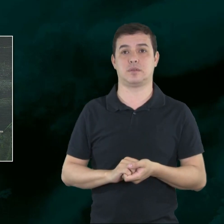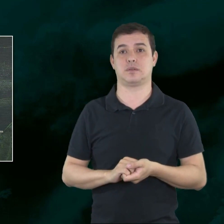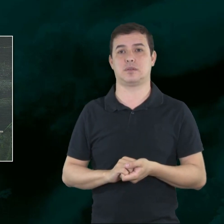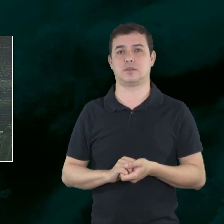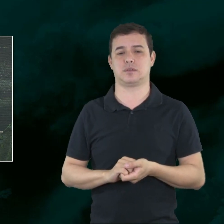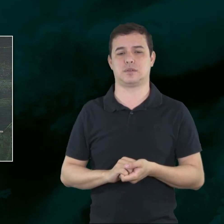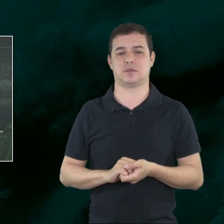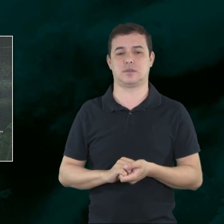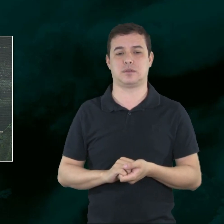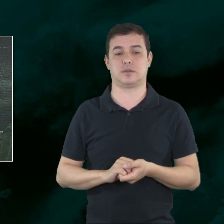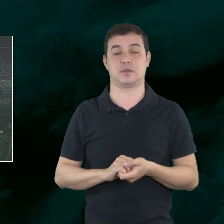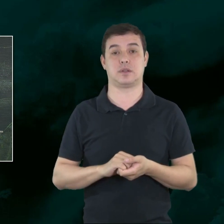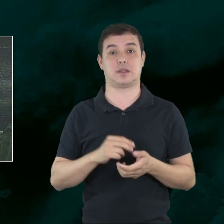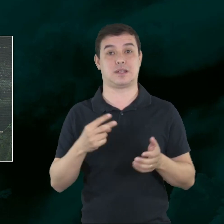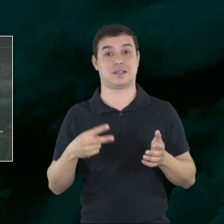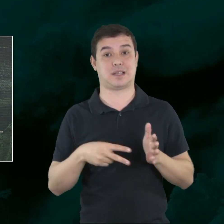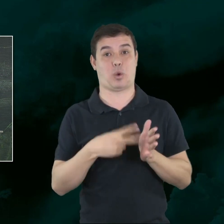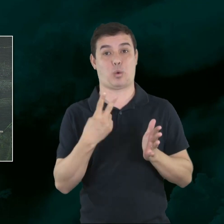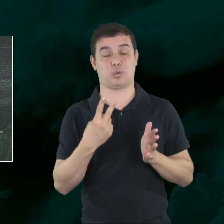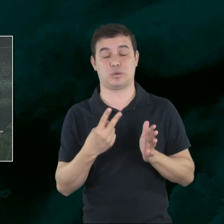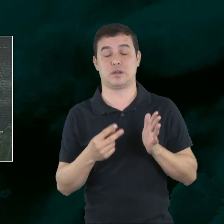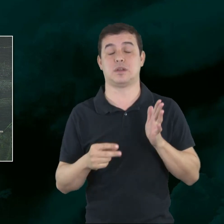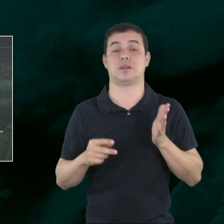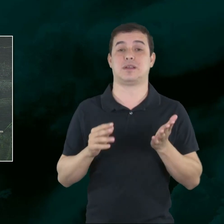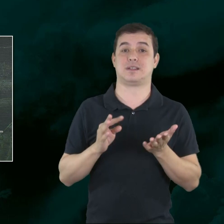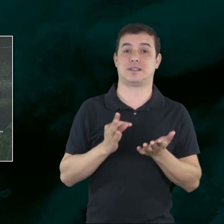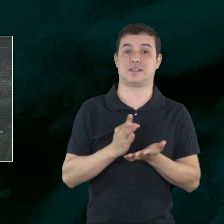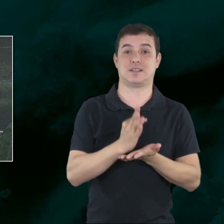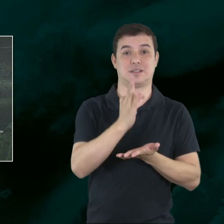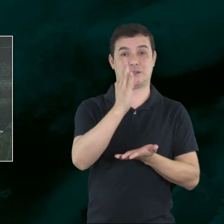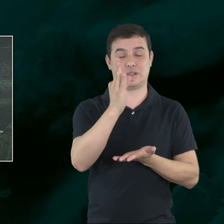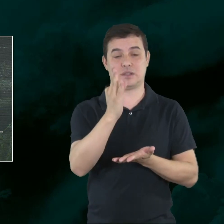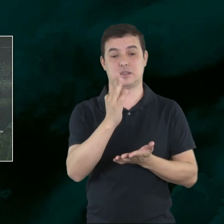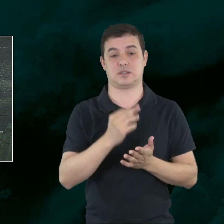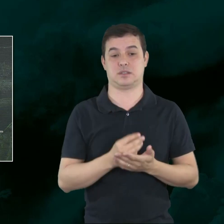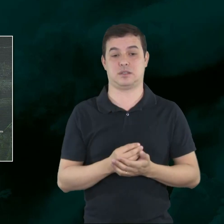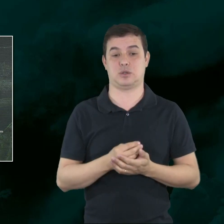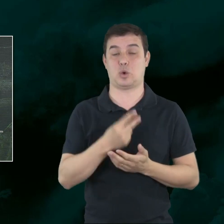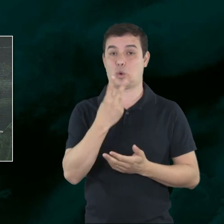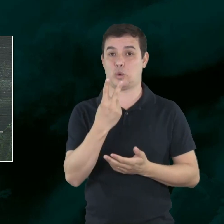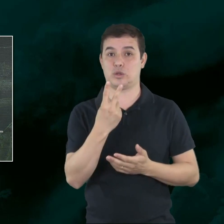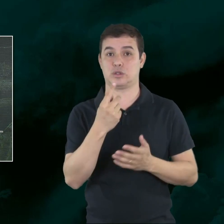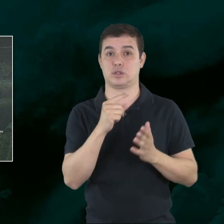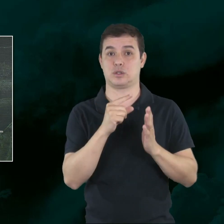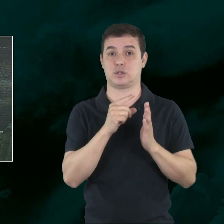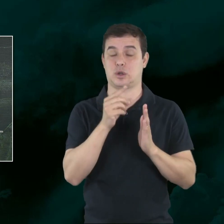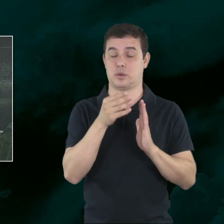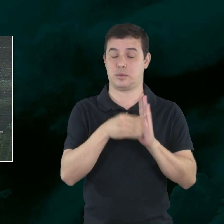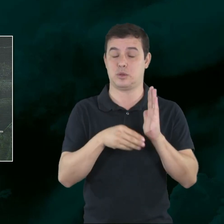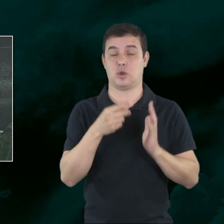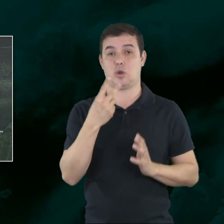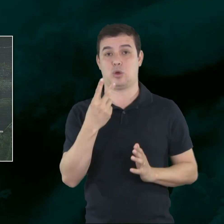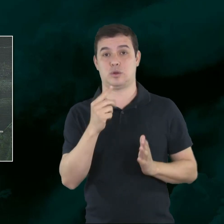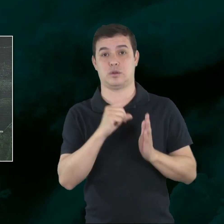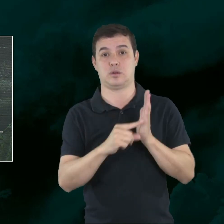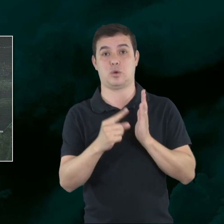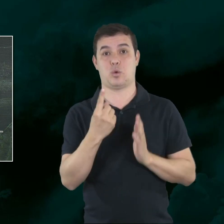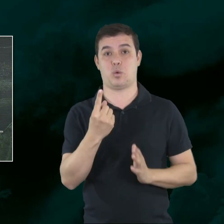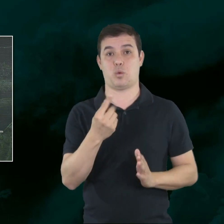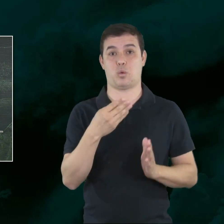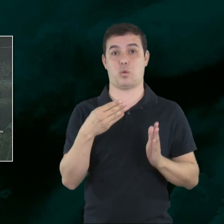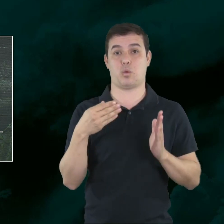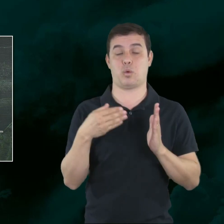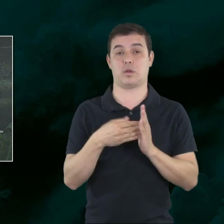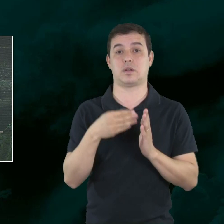a 4. Eu vou entrar já diretamente no assunto. Pode parecer que não tem nada a ver com a mensagem da